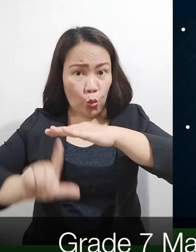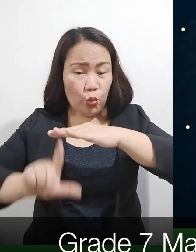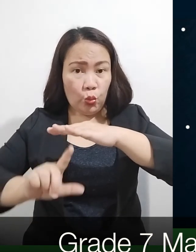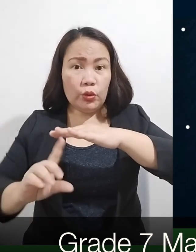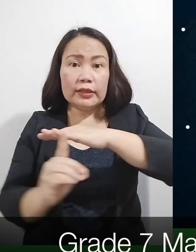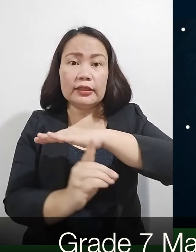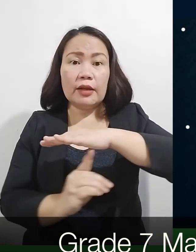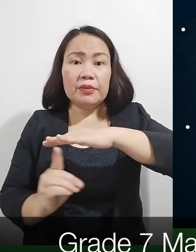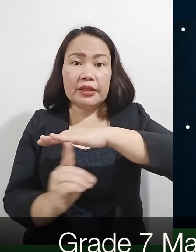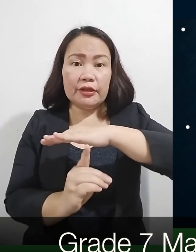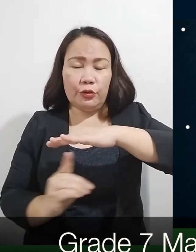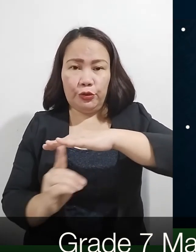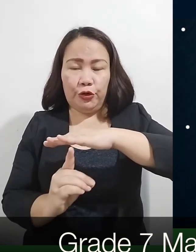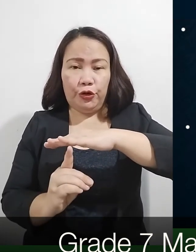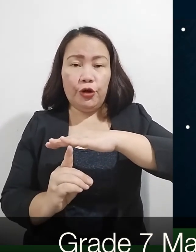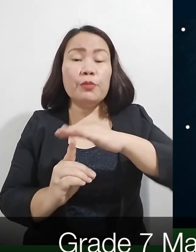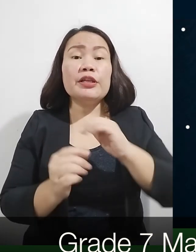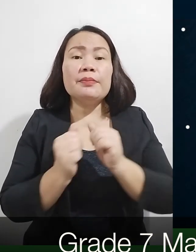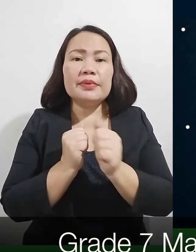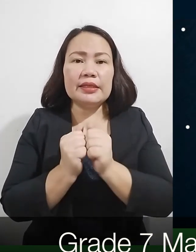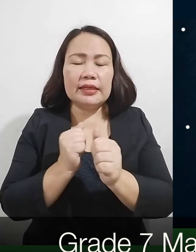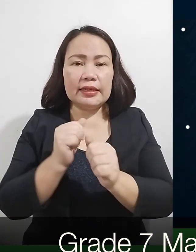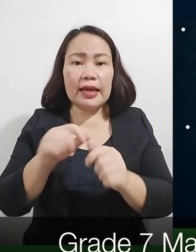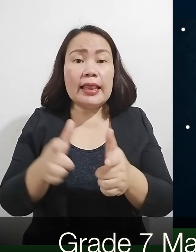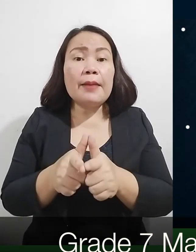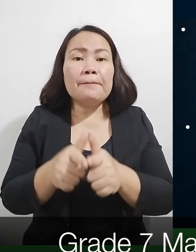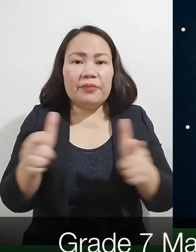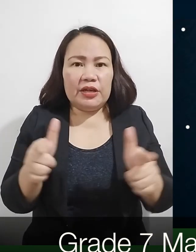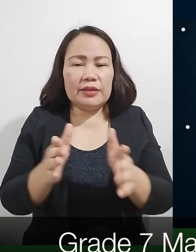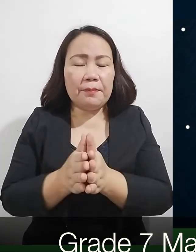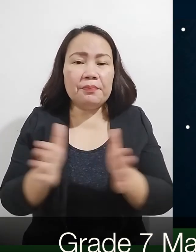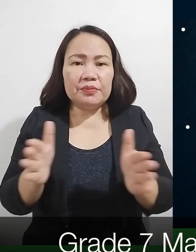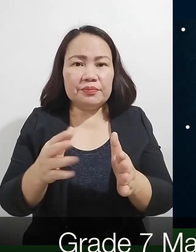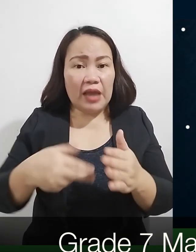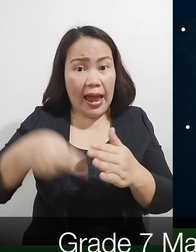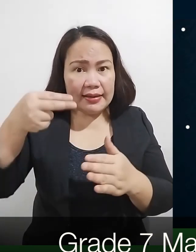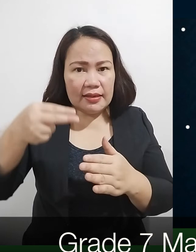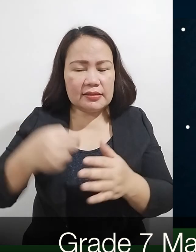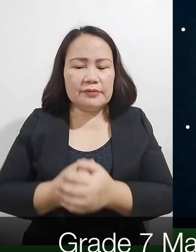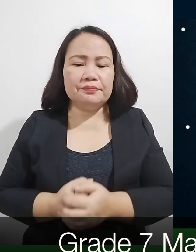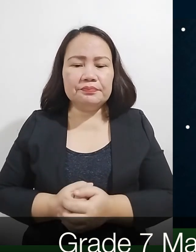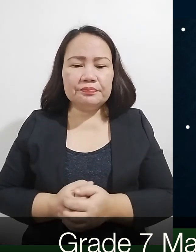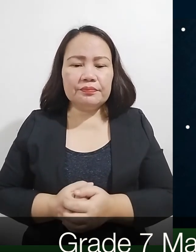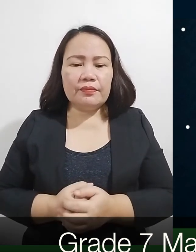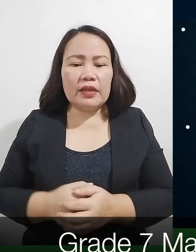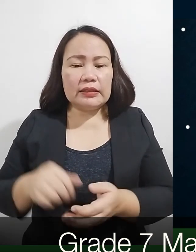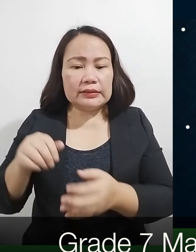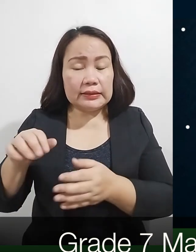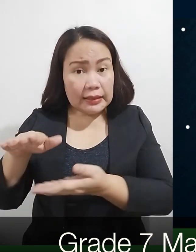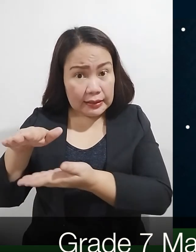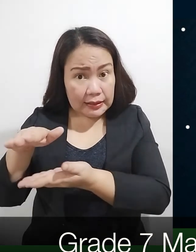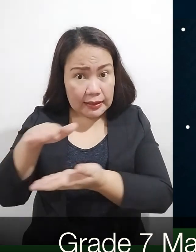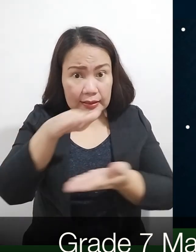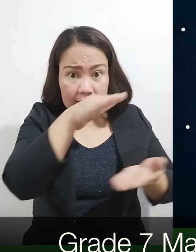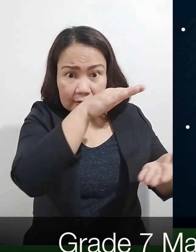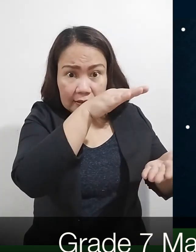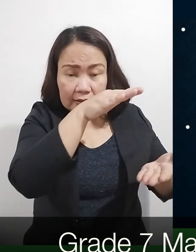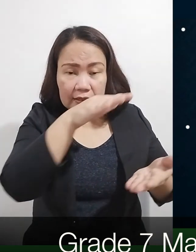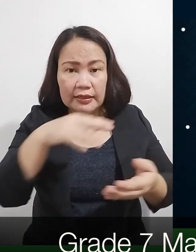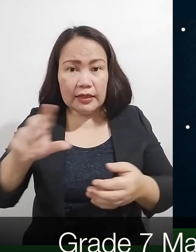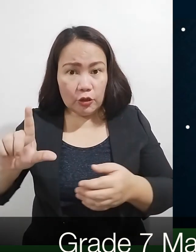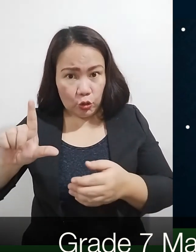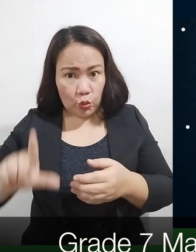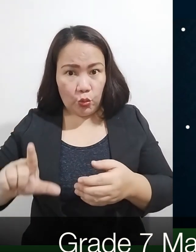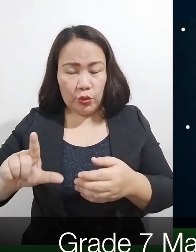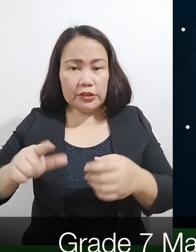yung pinakamababang number sa denominator, that is the greater value. So, we will have, if we're gonna